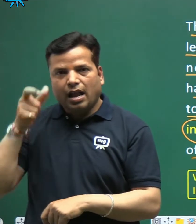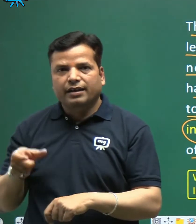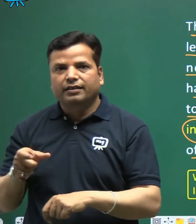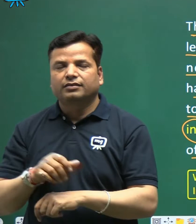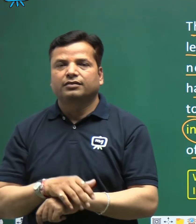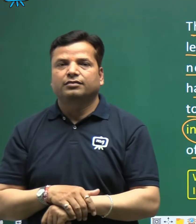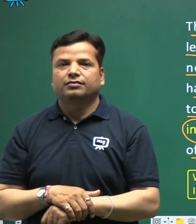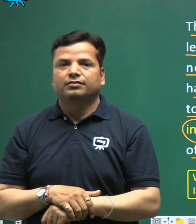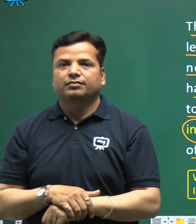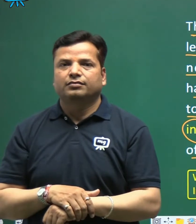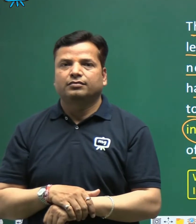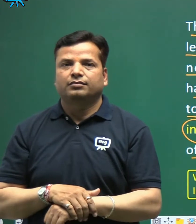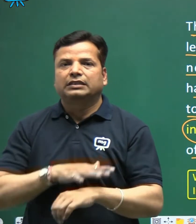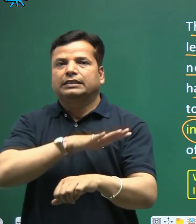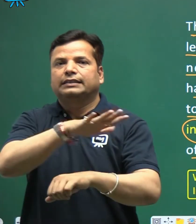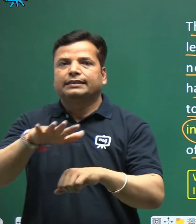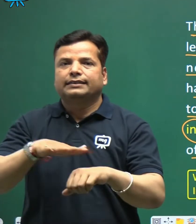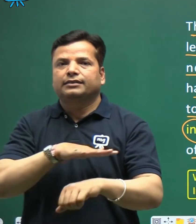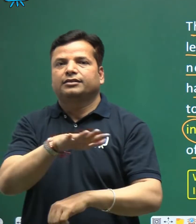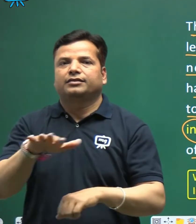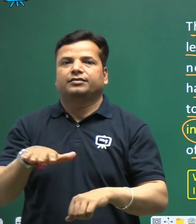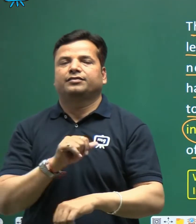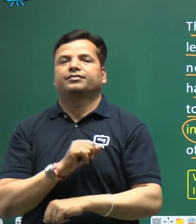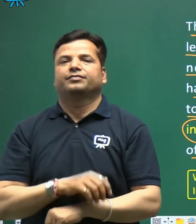condition, स्थिति.